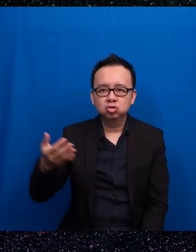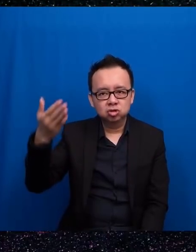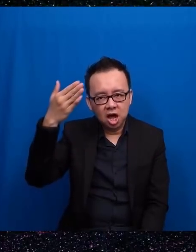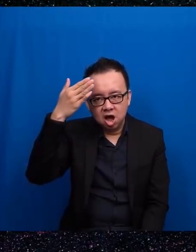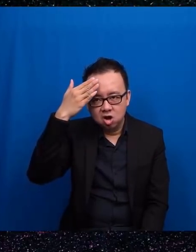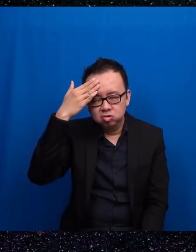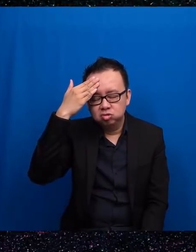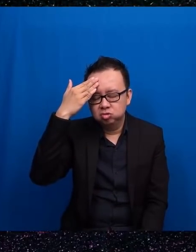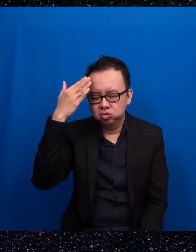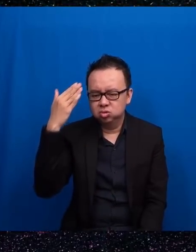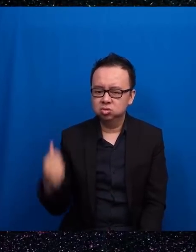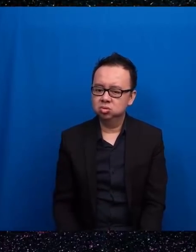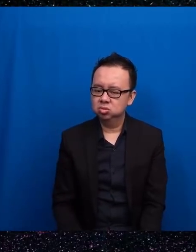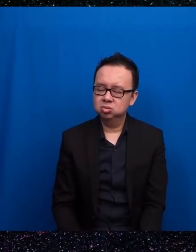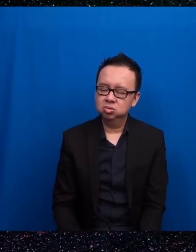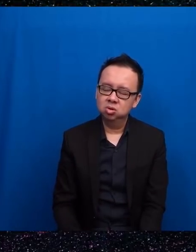Yang ku tahu